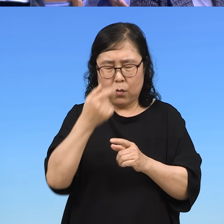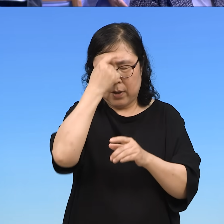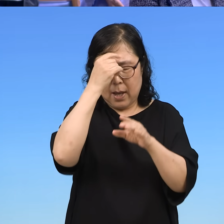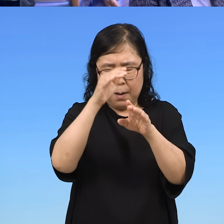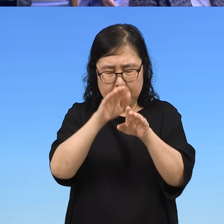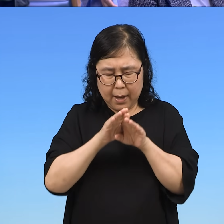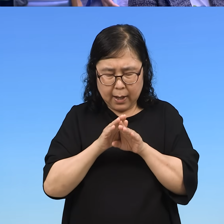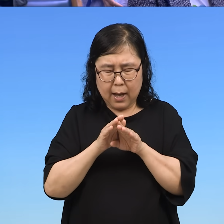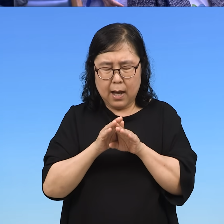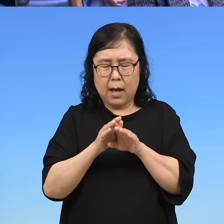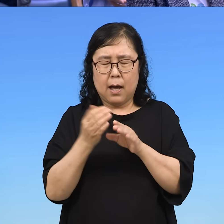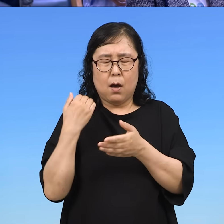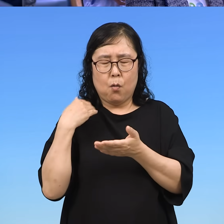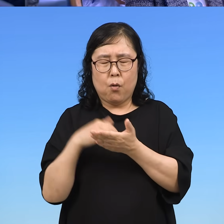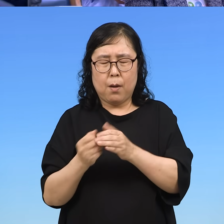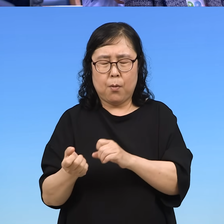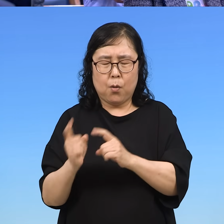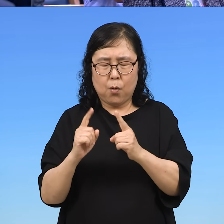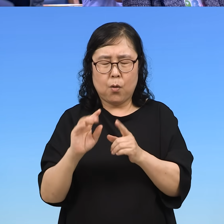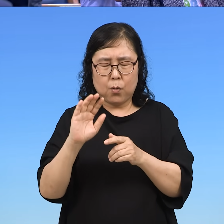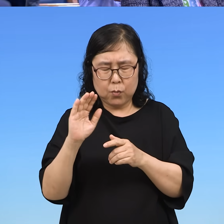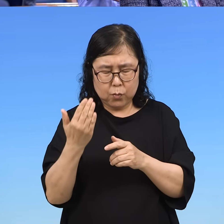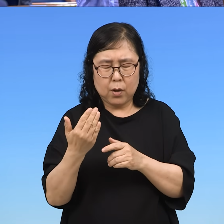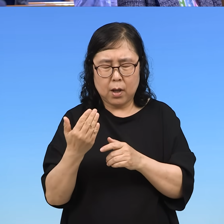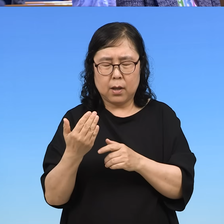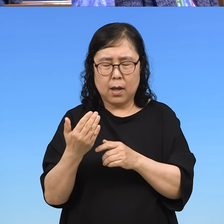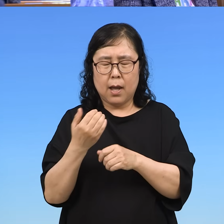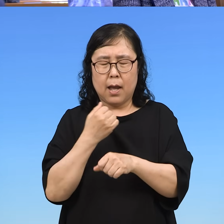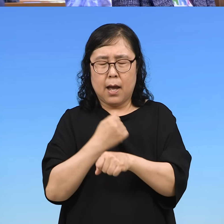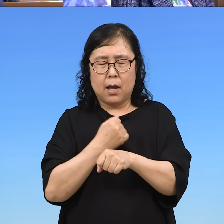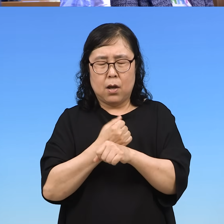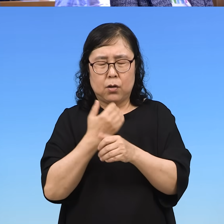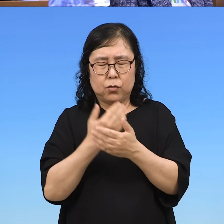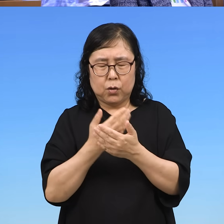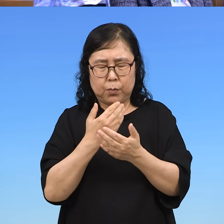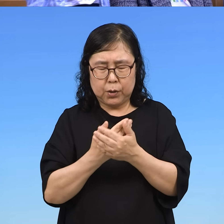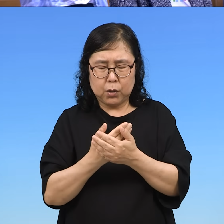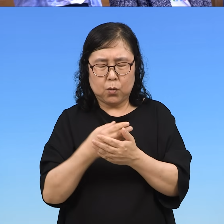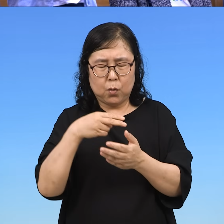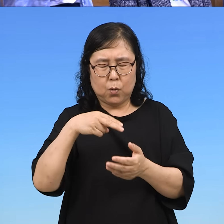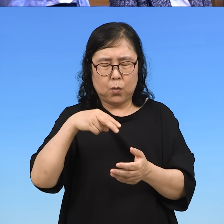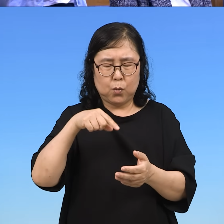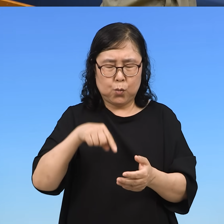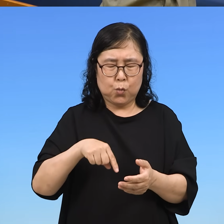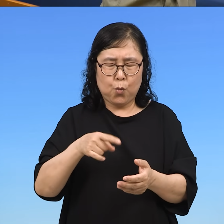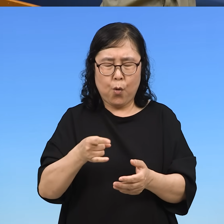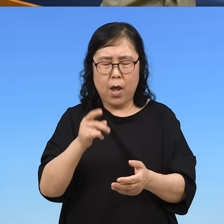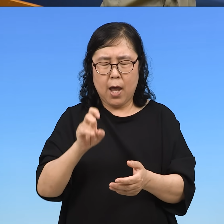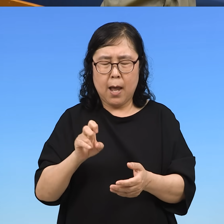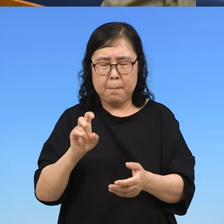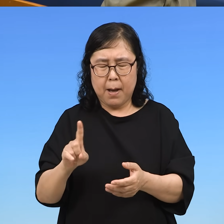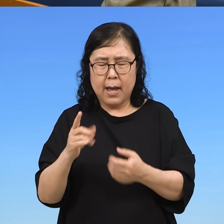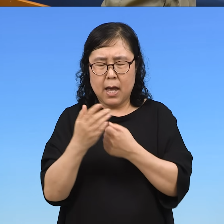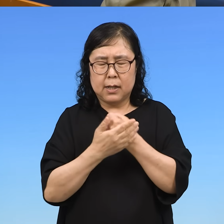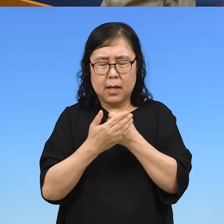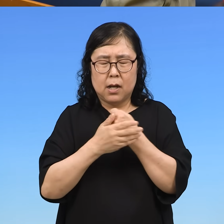가정마다 주님은 행복한 가정 밥상이 쉐마교회에 일어나도록 함께하여